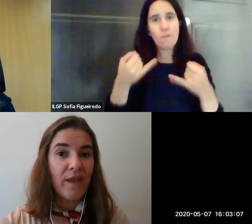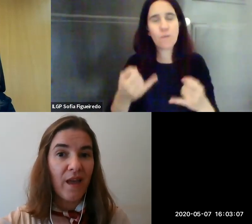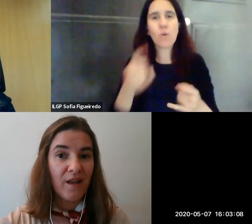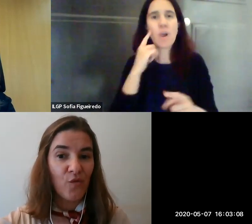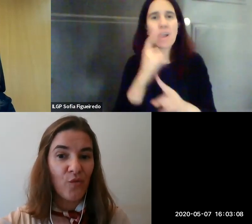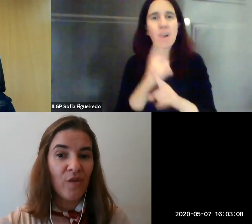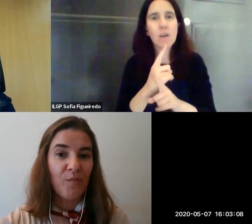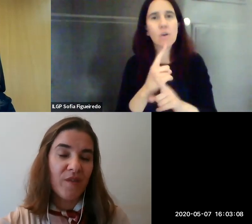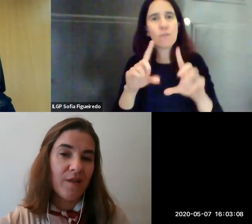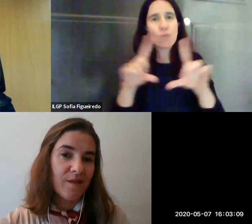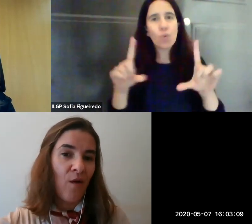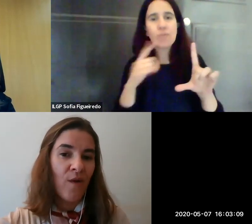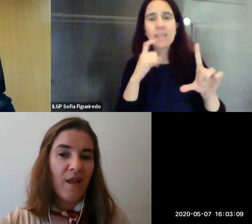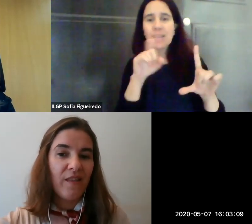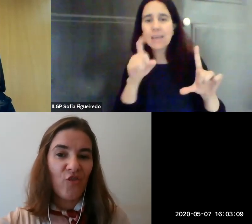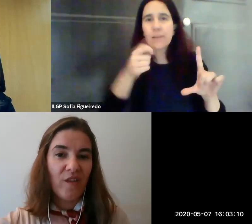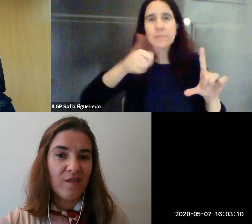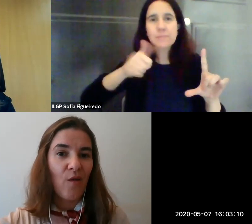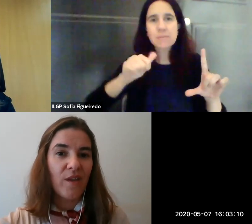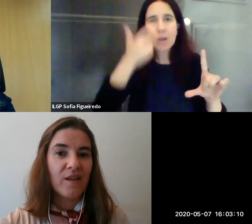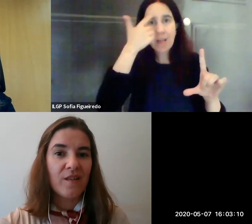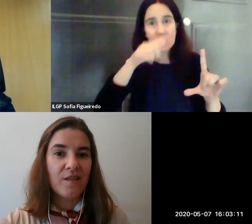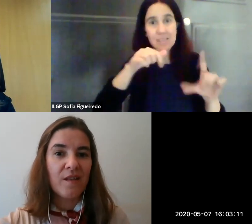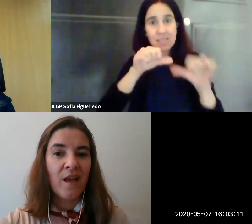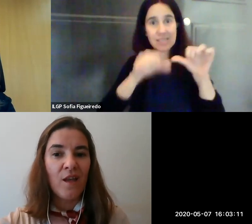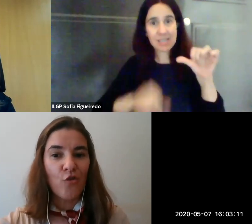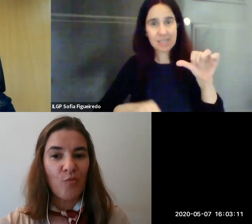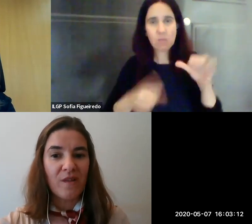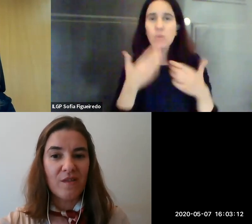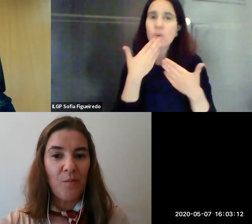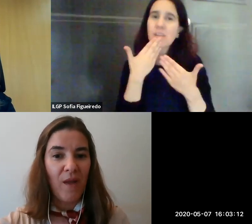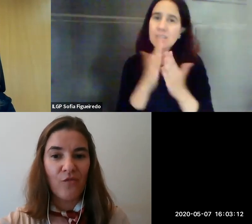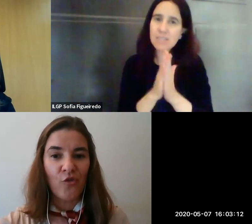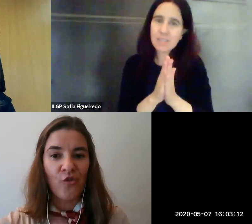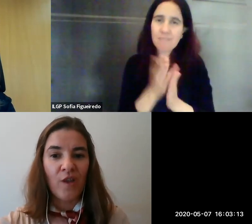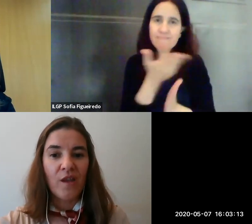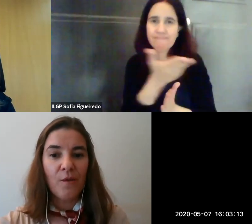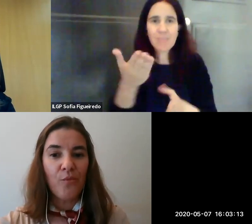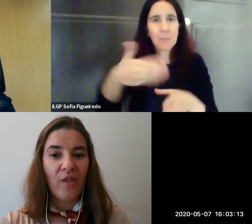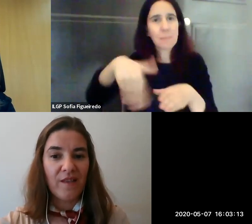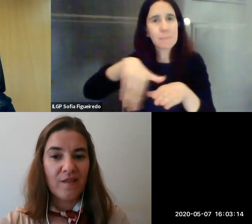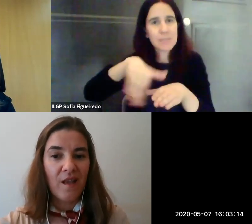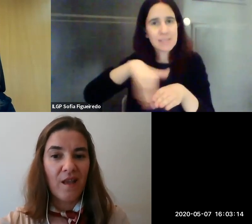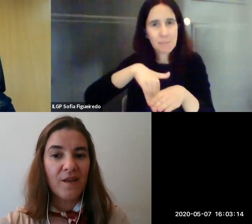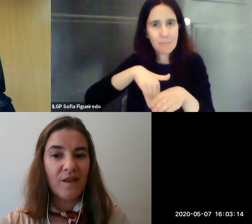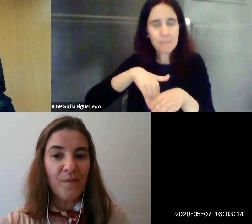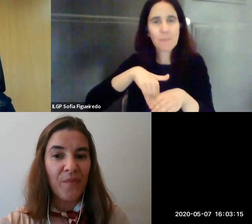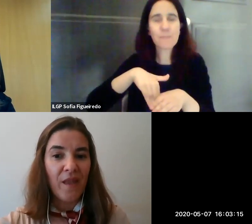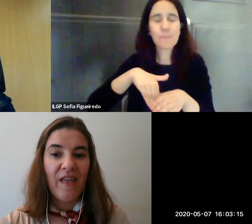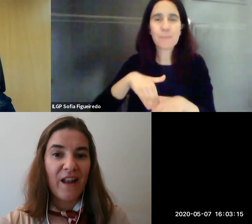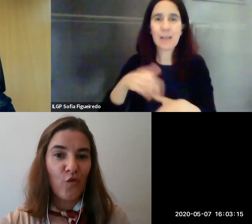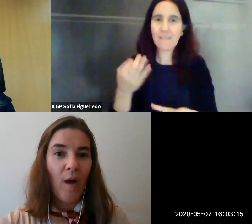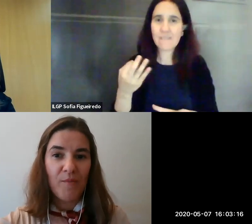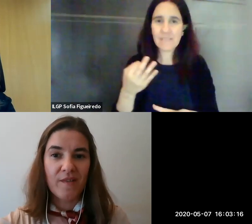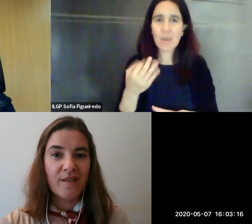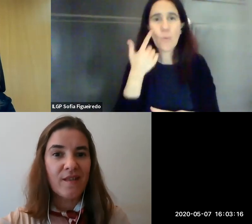um inquérito de apreciação desta sessão, que agradecia que os participantes pudessem